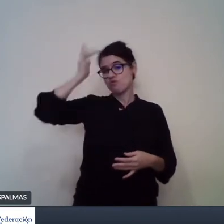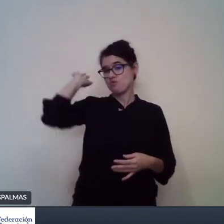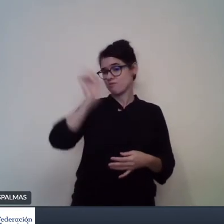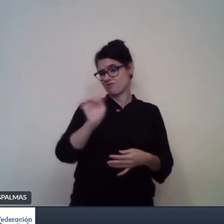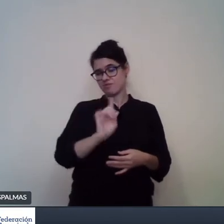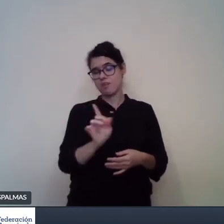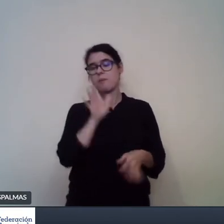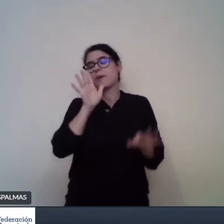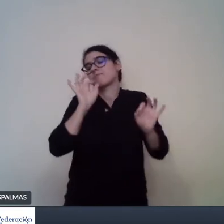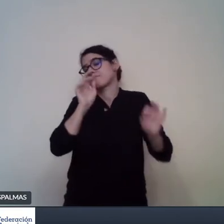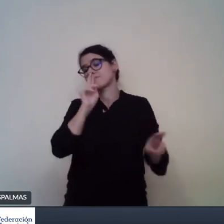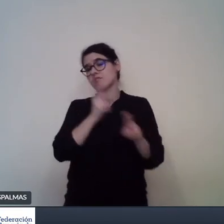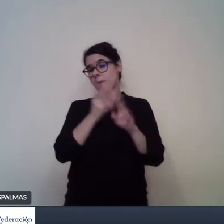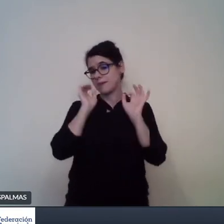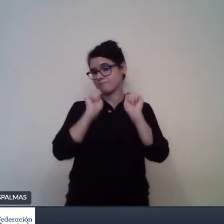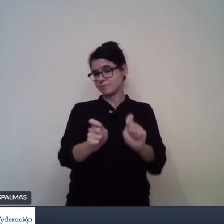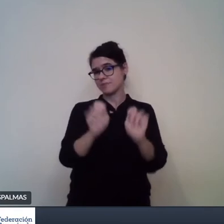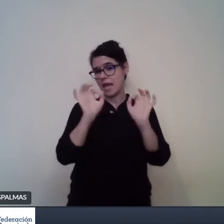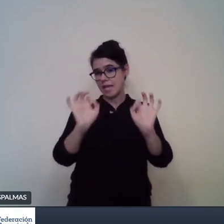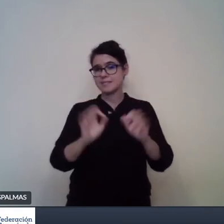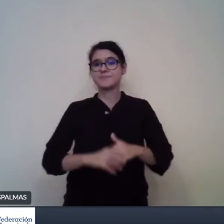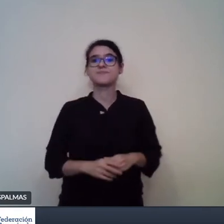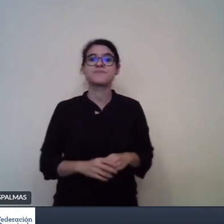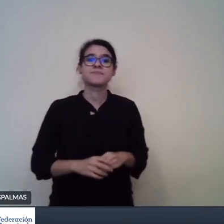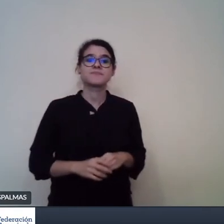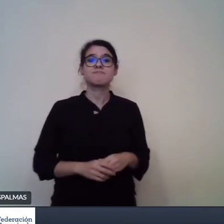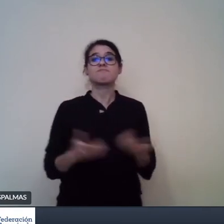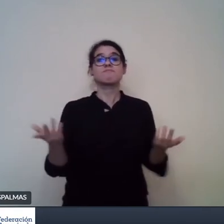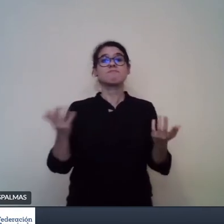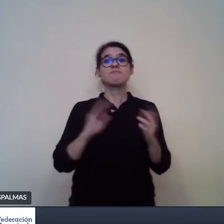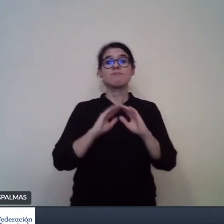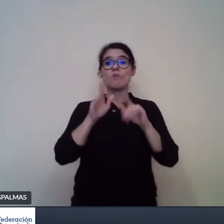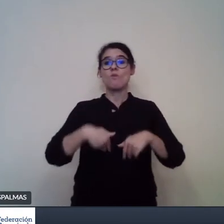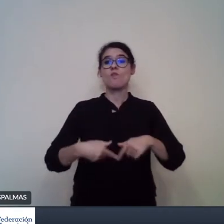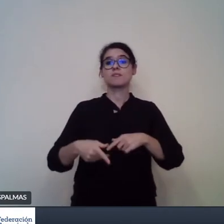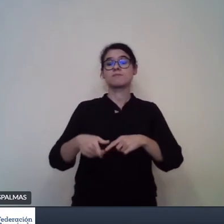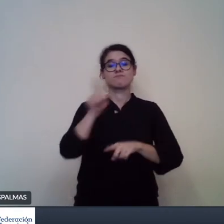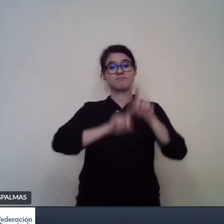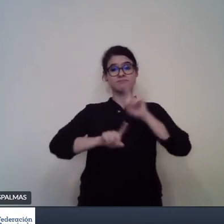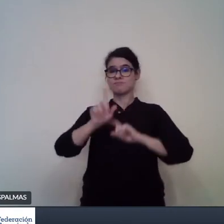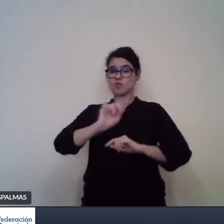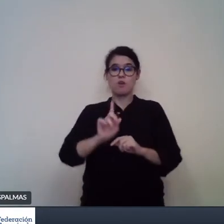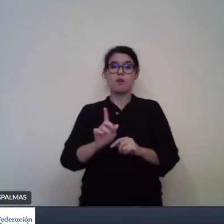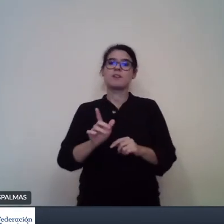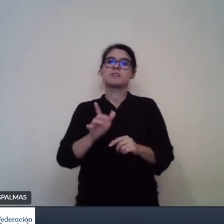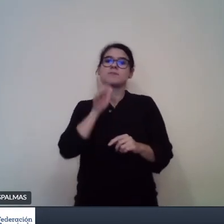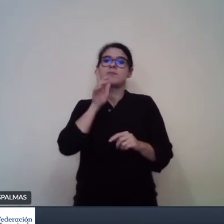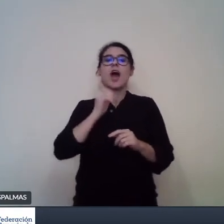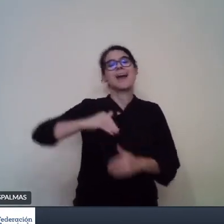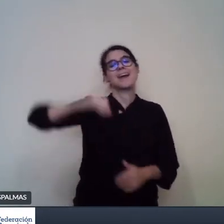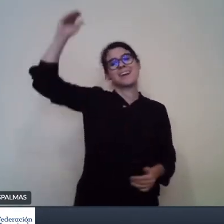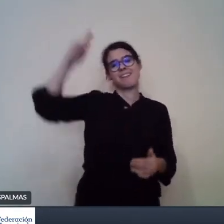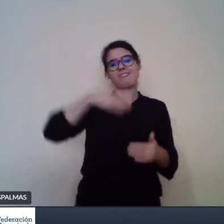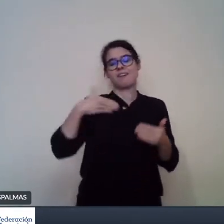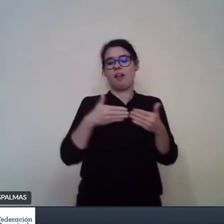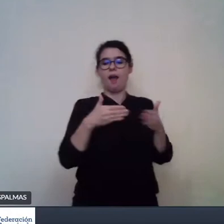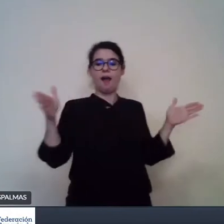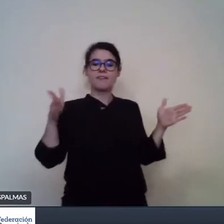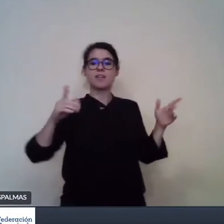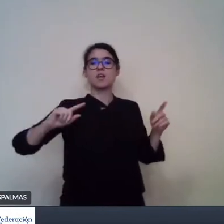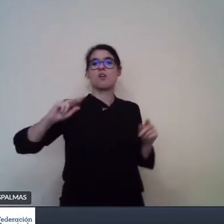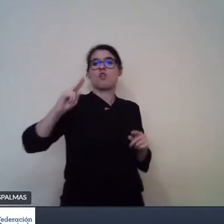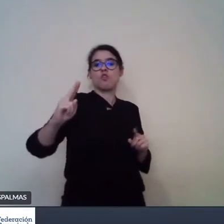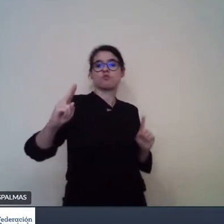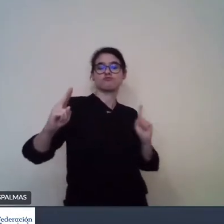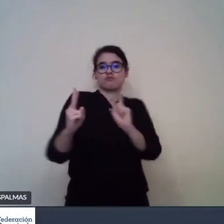ocasión, perdón, no se produce esa vuelta y el grande decide abrirse ante el 2 contra 1, pase, extra